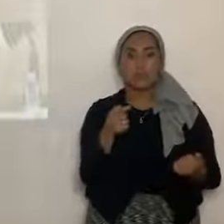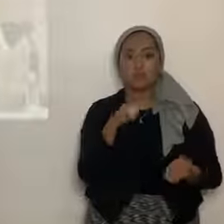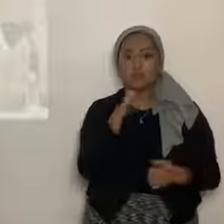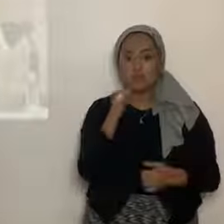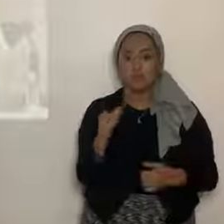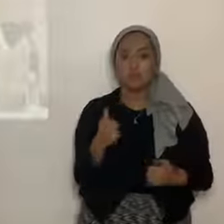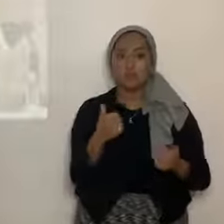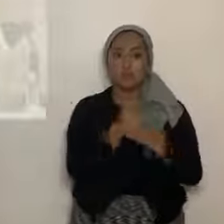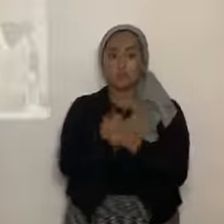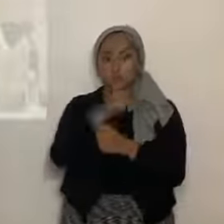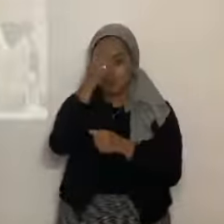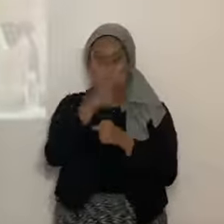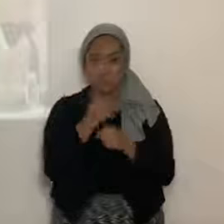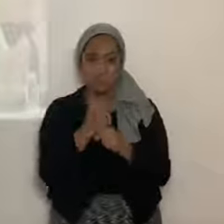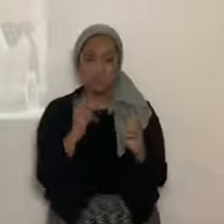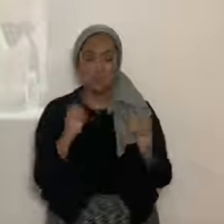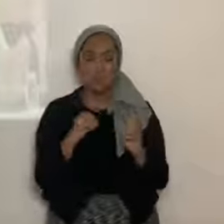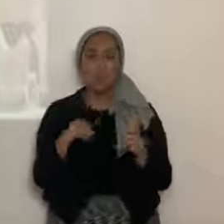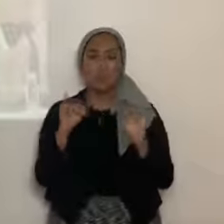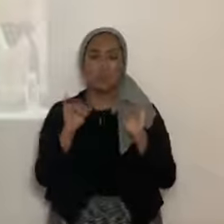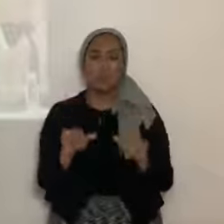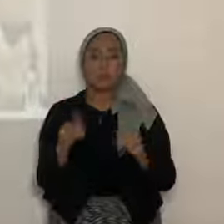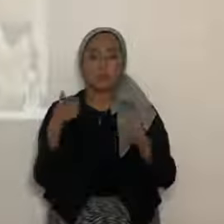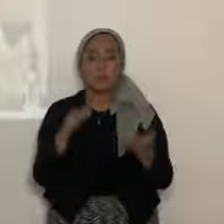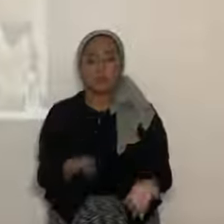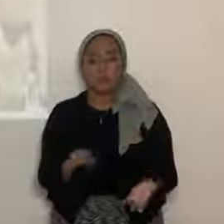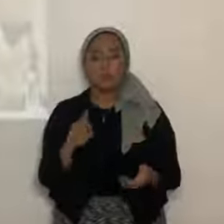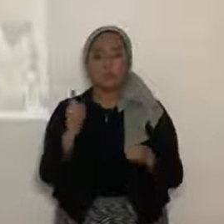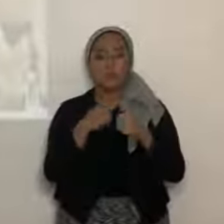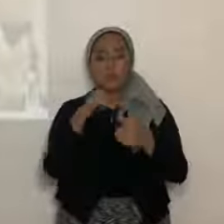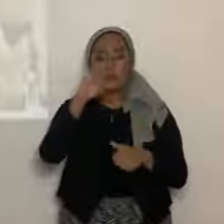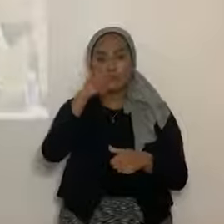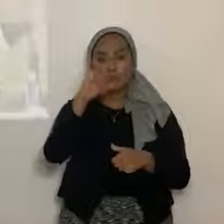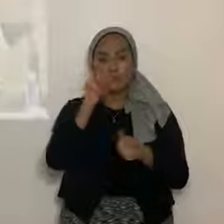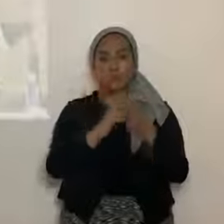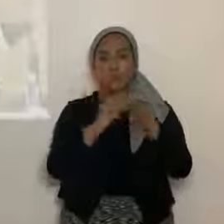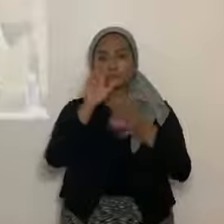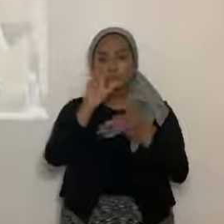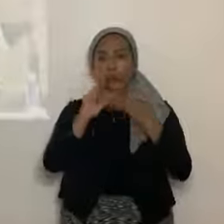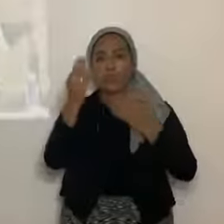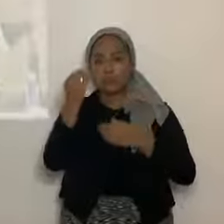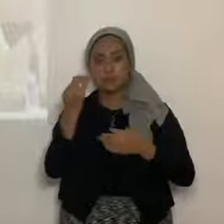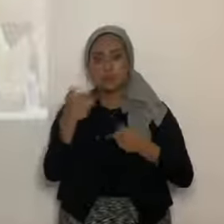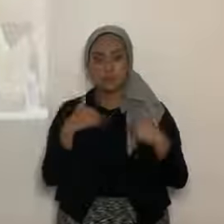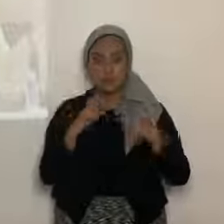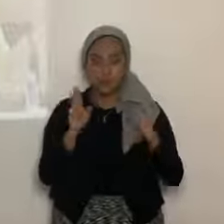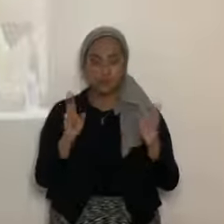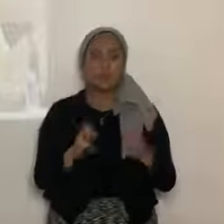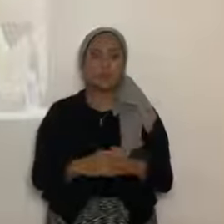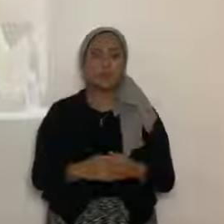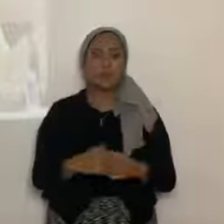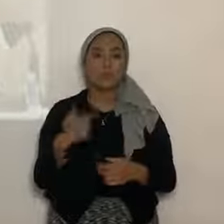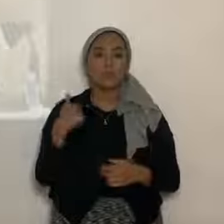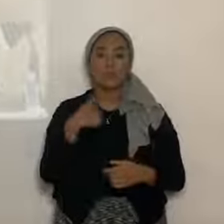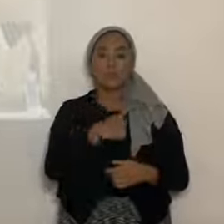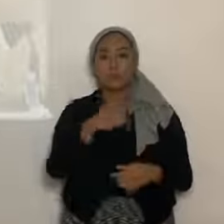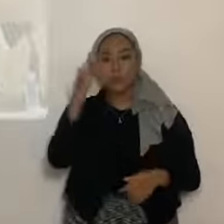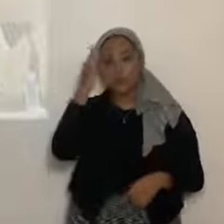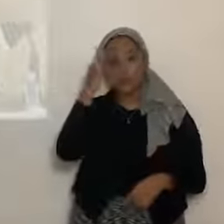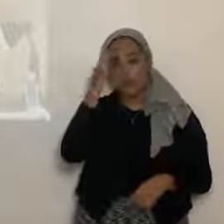Si no amas más bien a los hermanos, permaneces en muerte. 1 Juan 3, 14. ¿Ya lo tienen? Nosotros sabemos que hemos pasado de